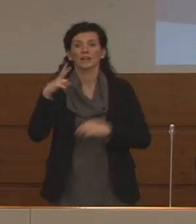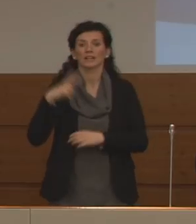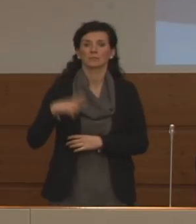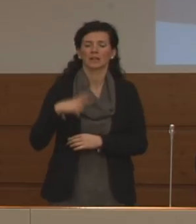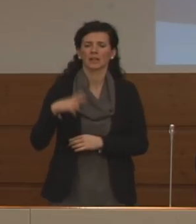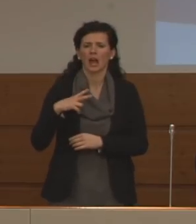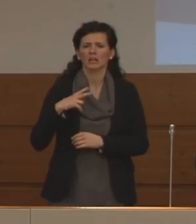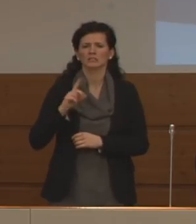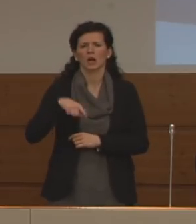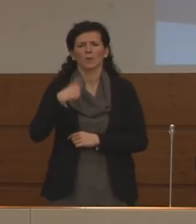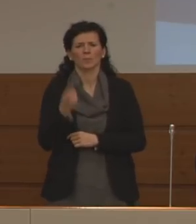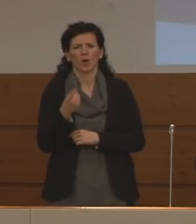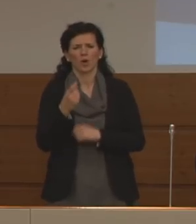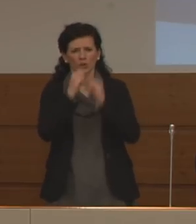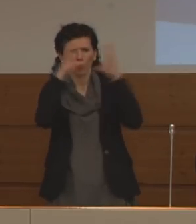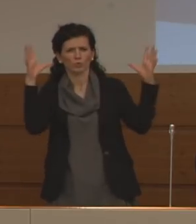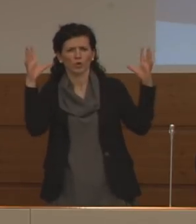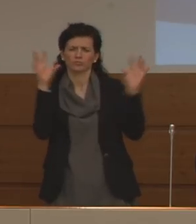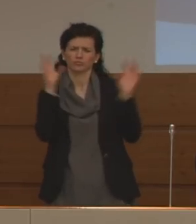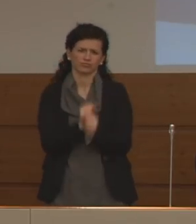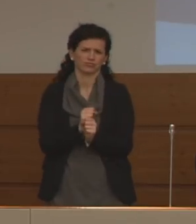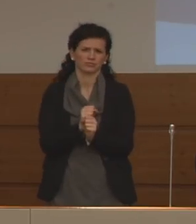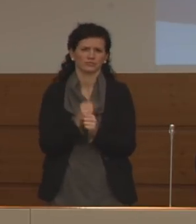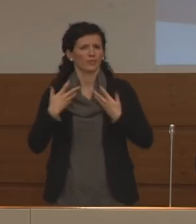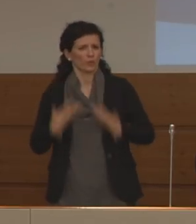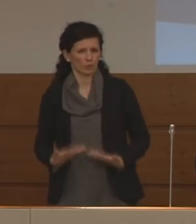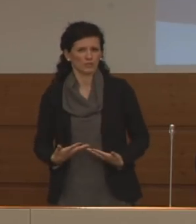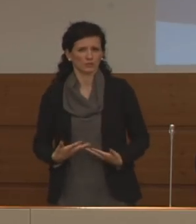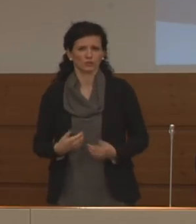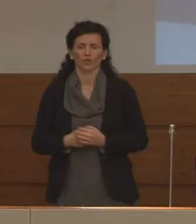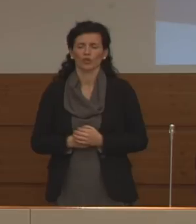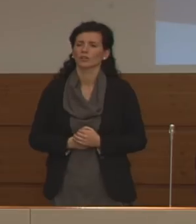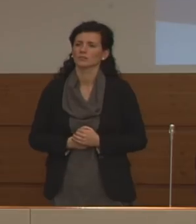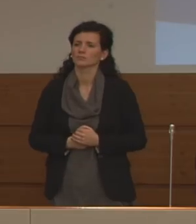andare pesantemente deluso e frustrato